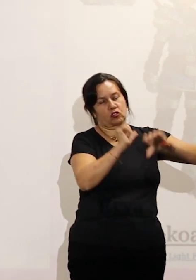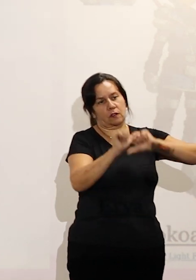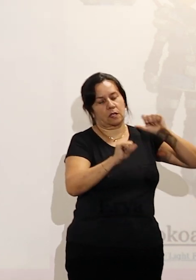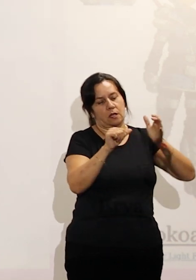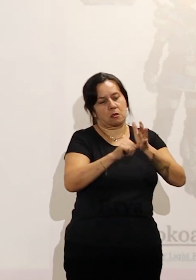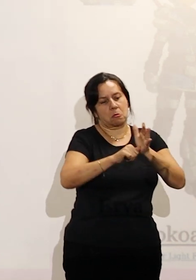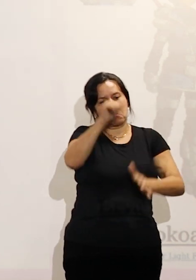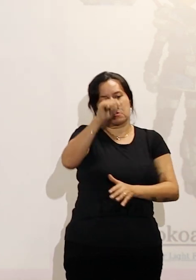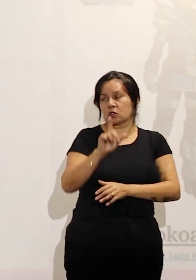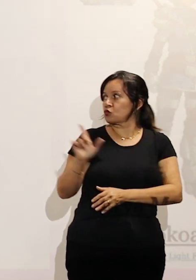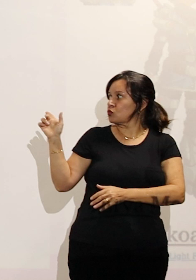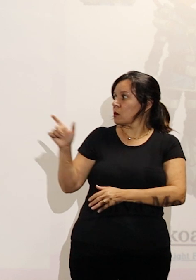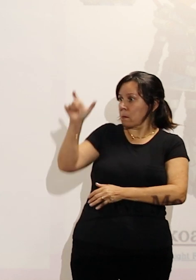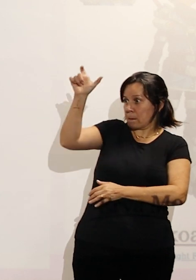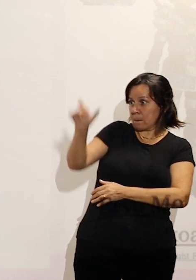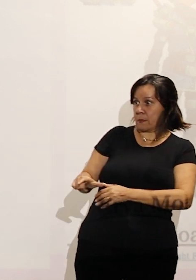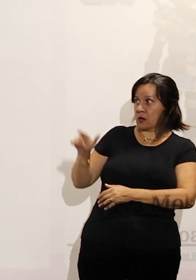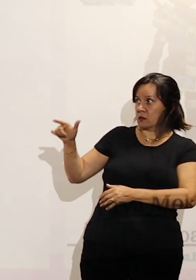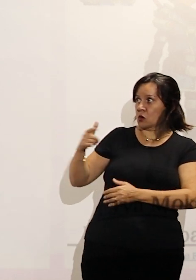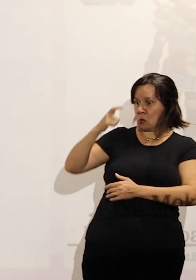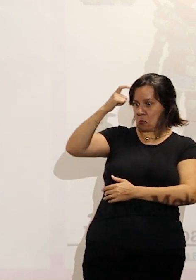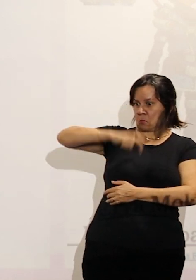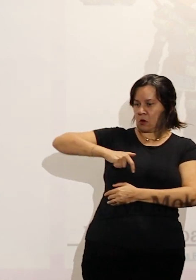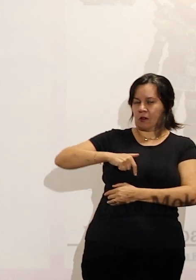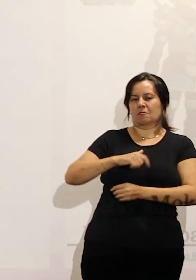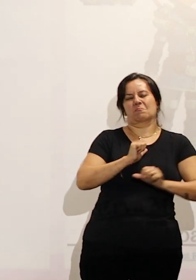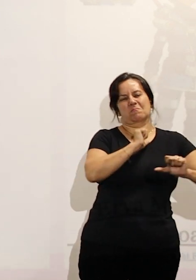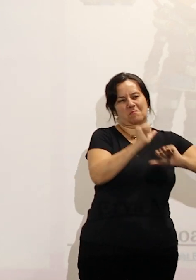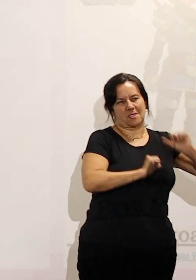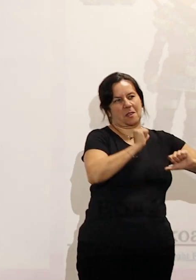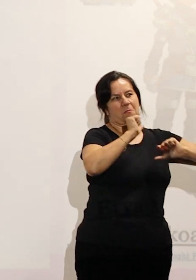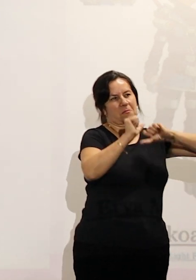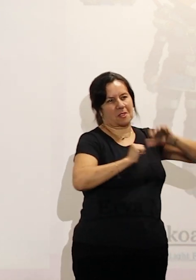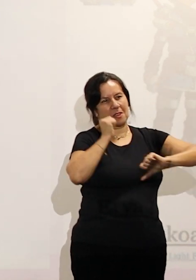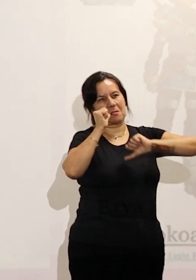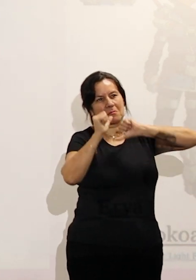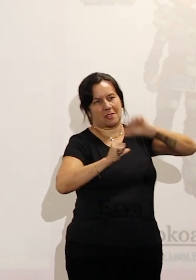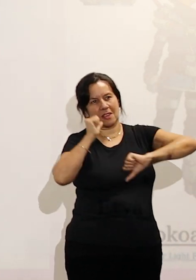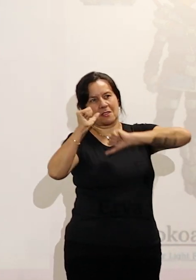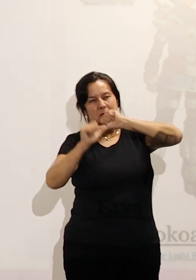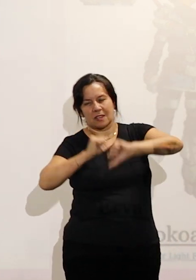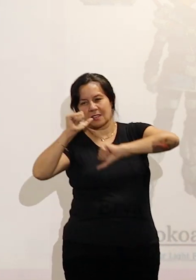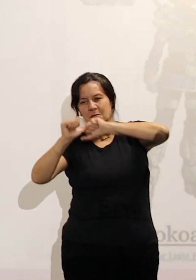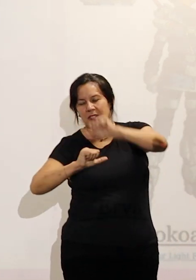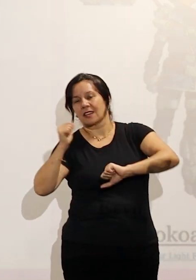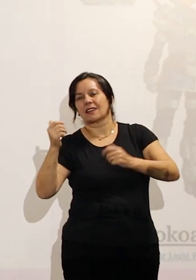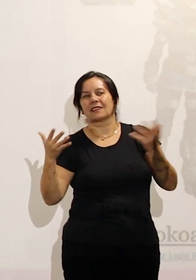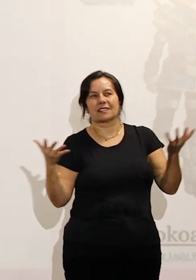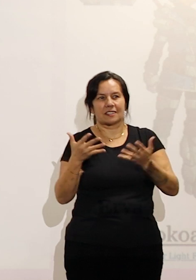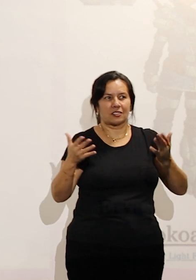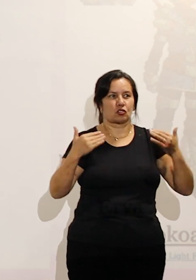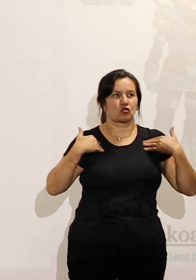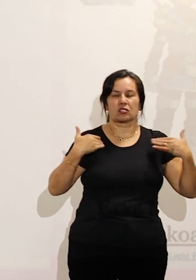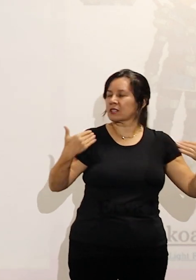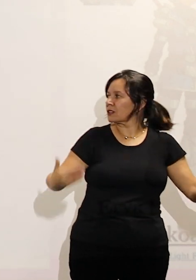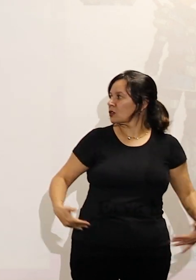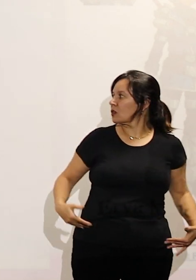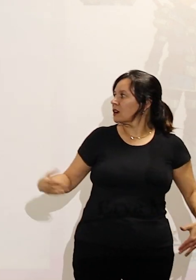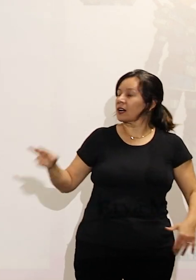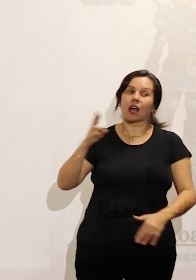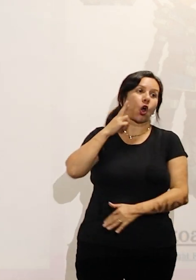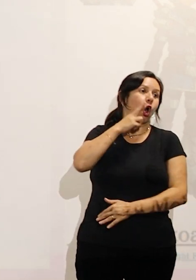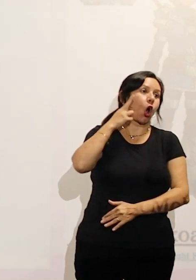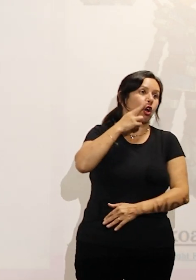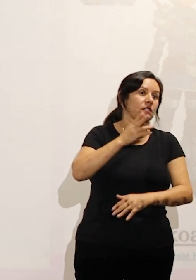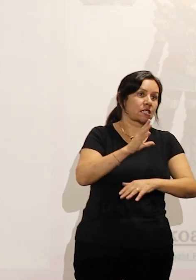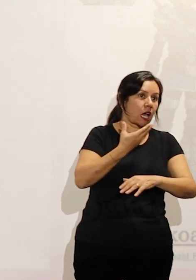personagem baseada em mim, ela já foi muito alterada ao longo dos anos. A última alteração foi mudar a cor da armadura dela para rosa. Antes era